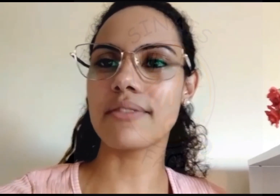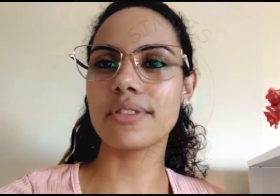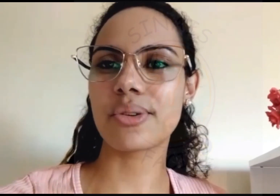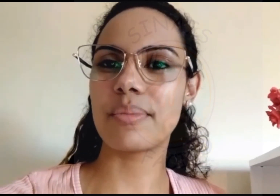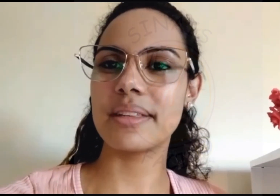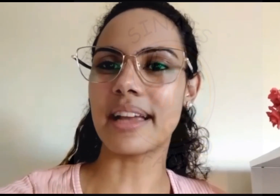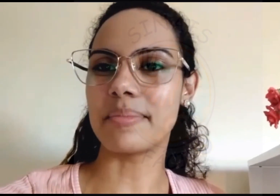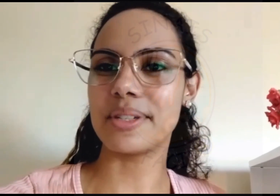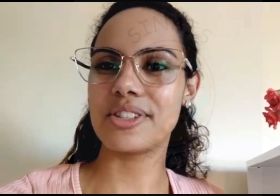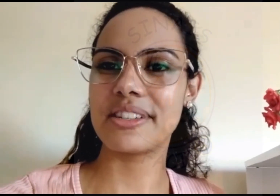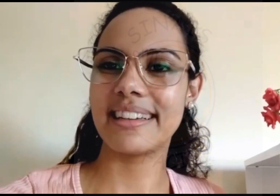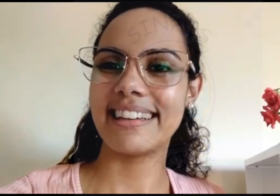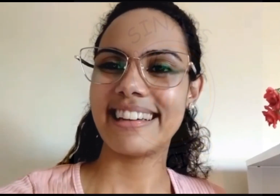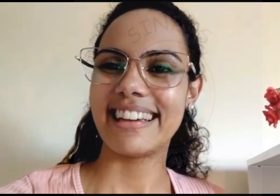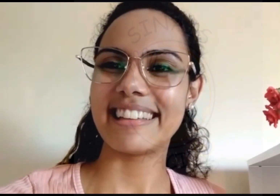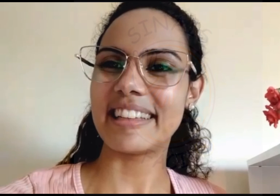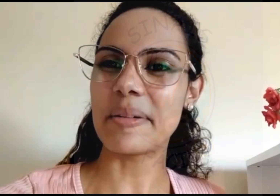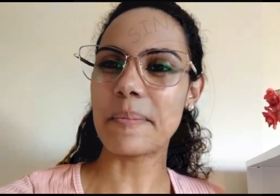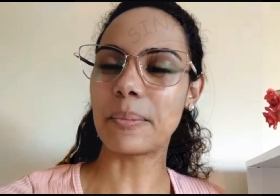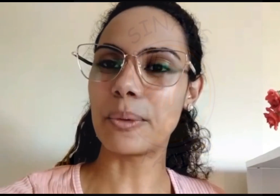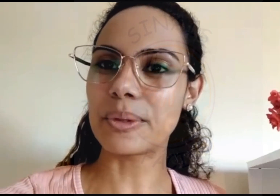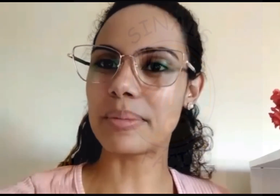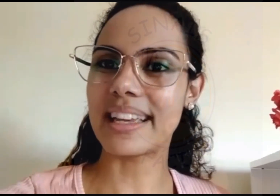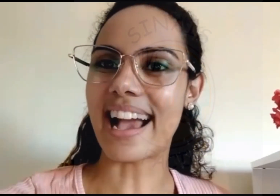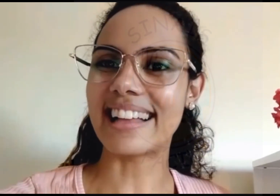lives como intérprete. Então, muito obrigada,